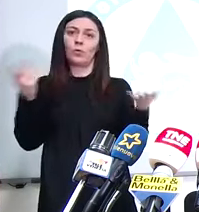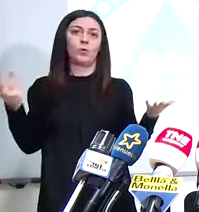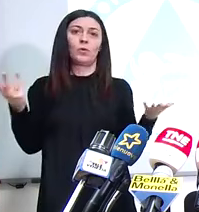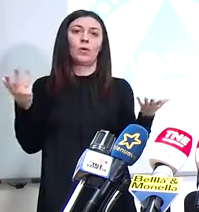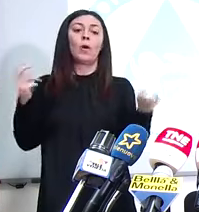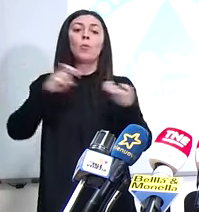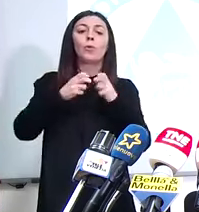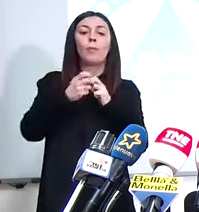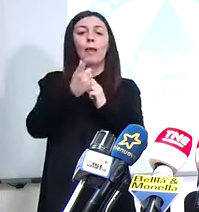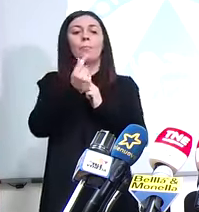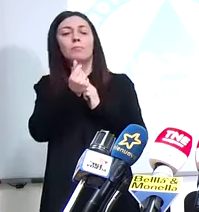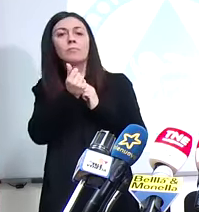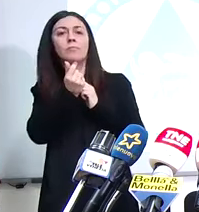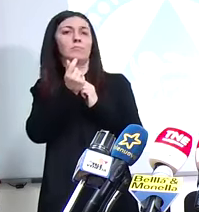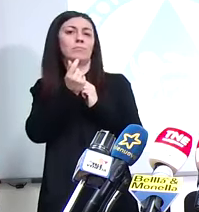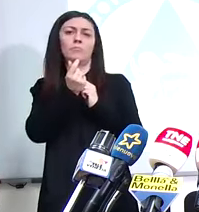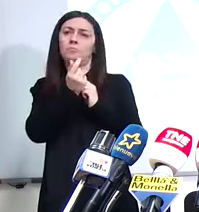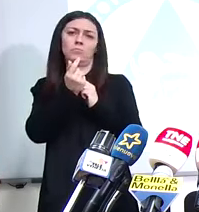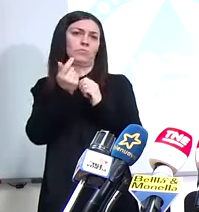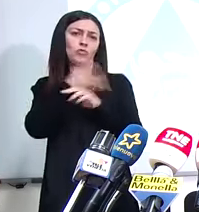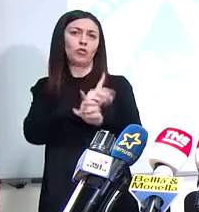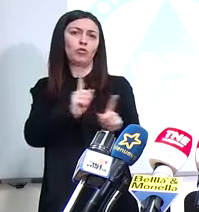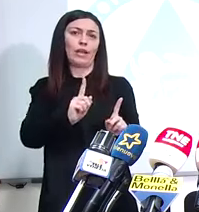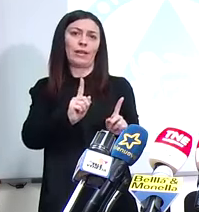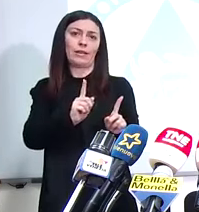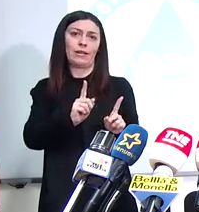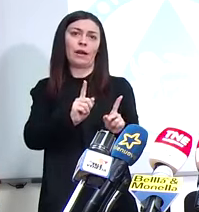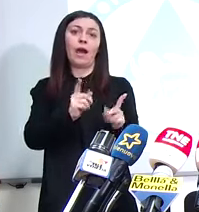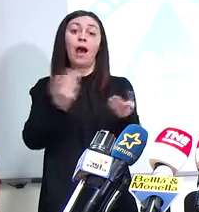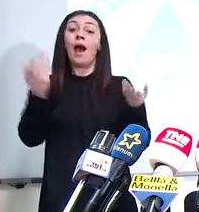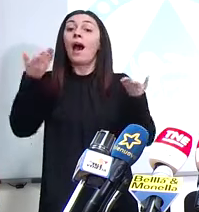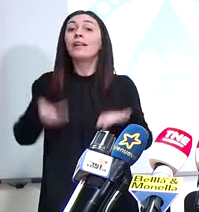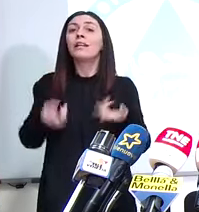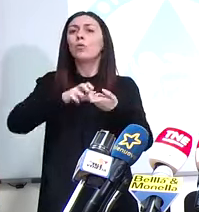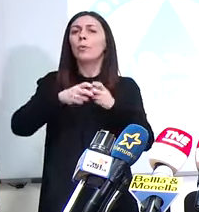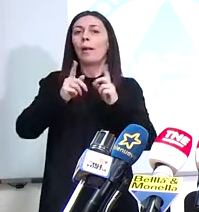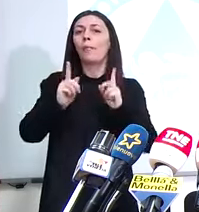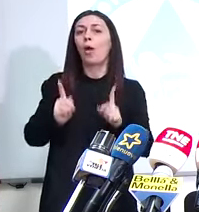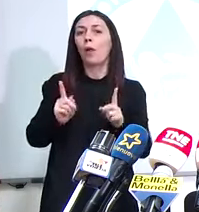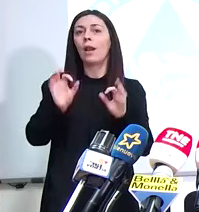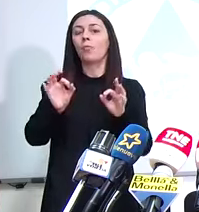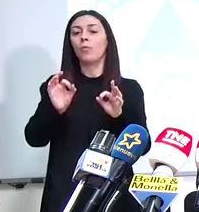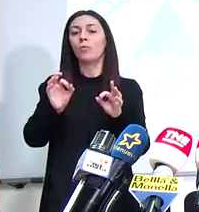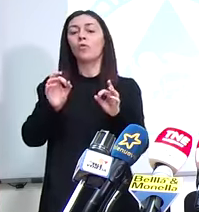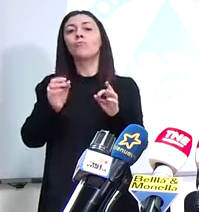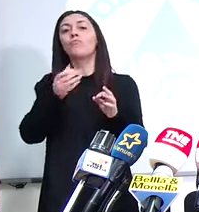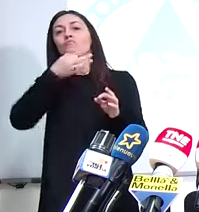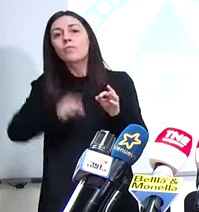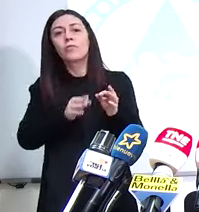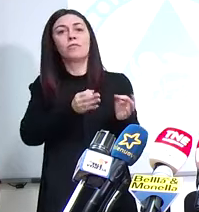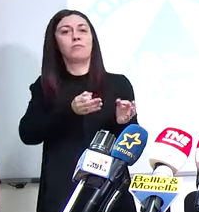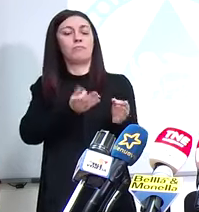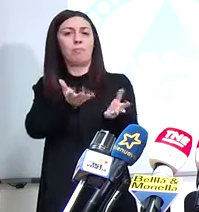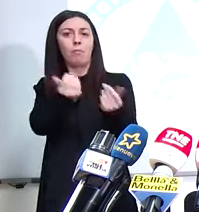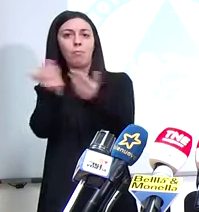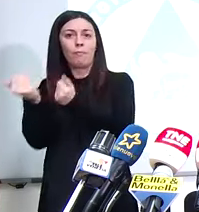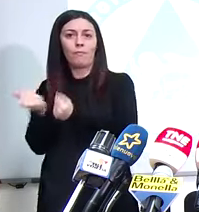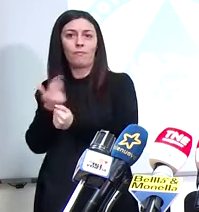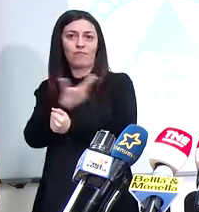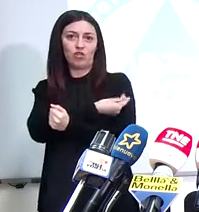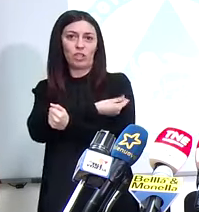anche se ha un costo enorme oggi problema è quello di averli vaccini non di pagarle una terza e ultima domanda invece relativamente